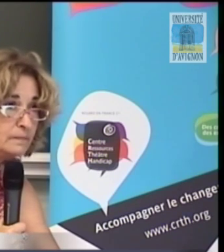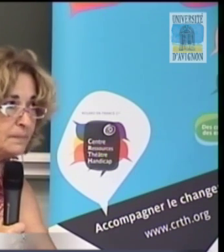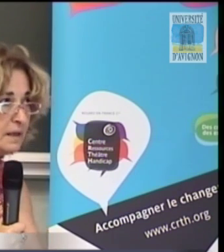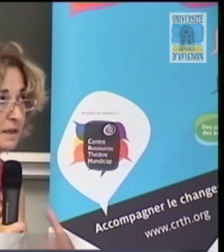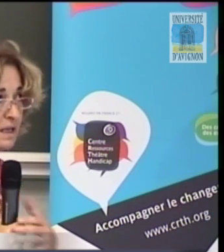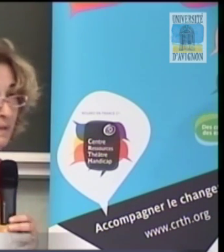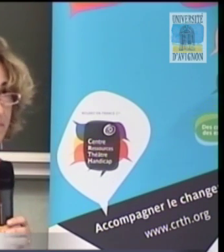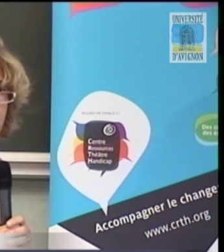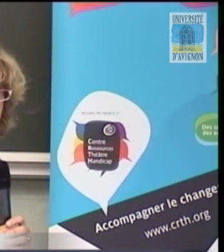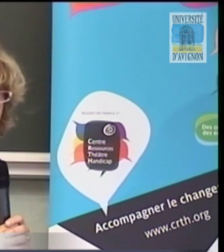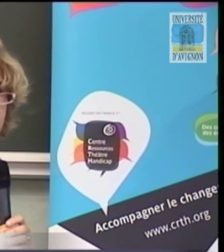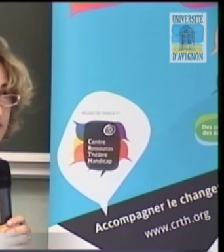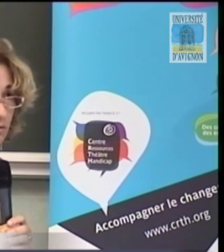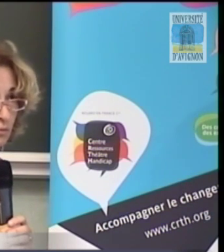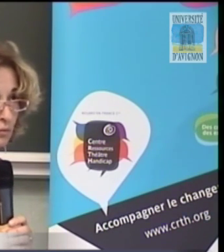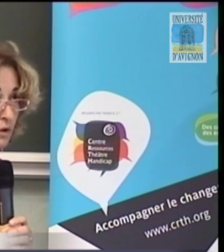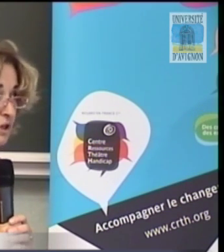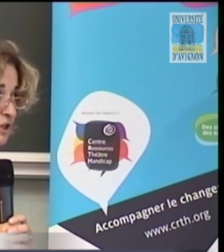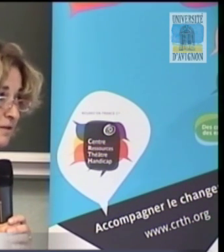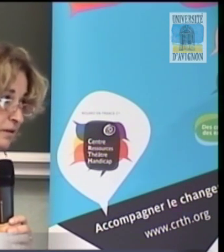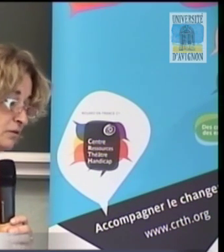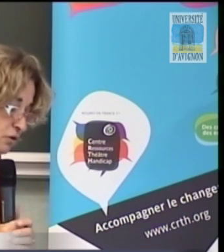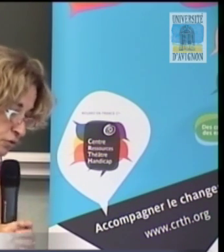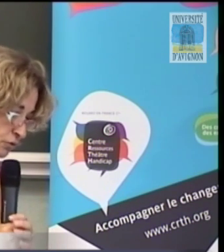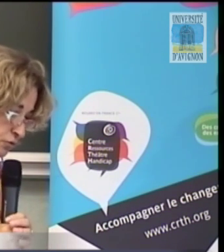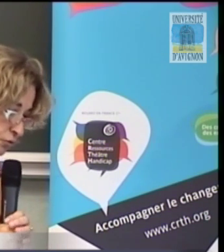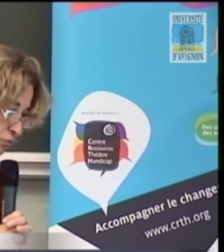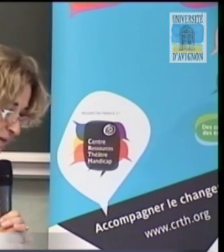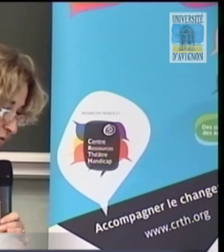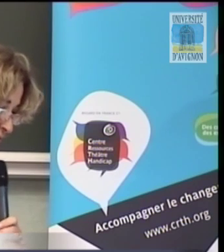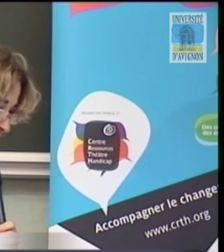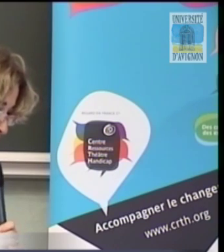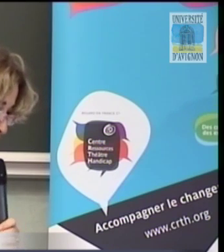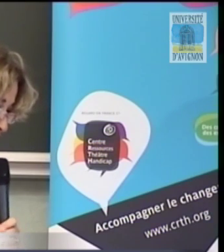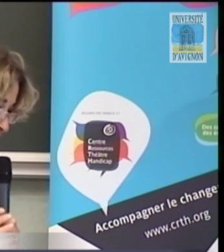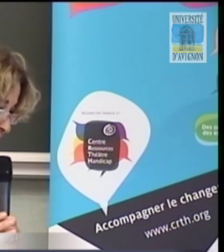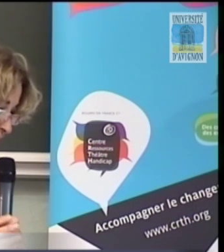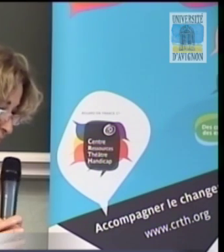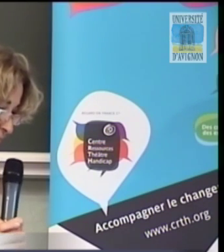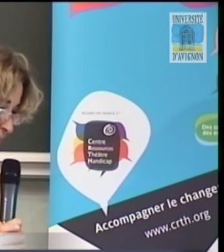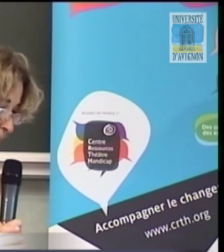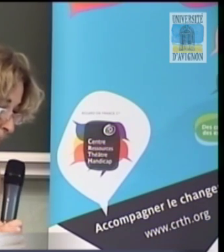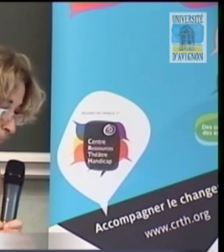l'autre et permettre aussi, nous, chacun, de se remettre en question.